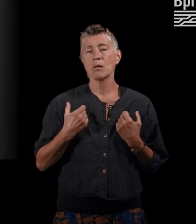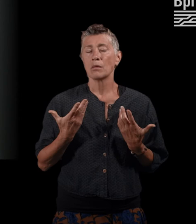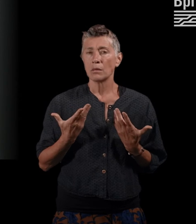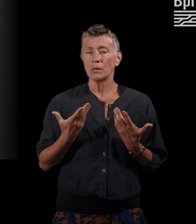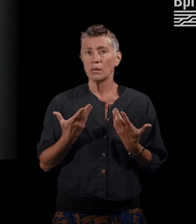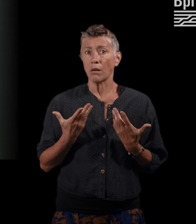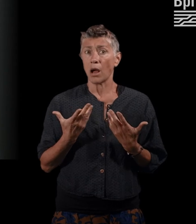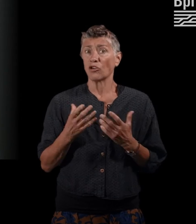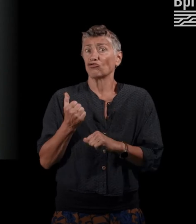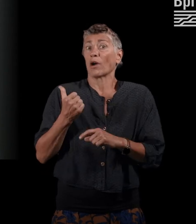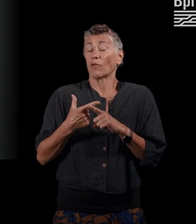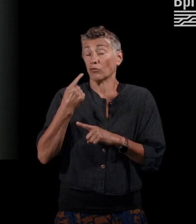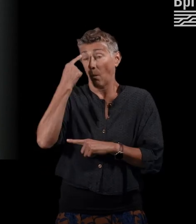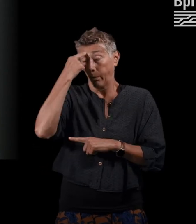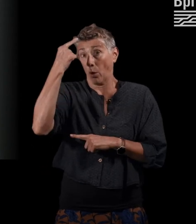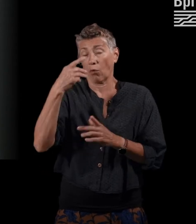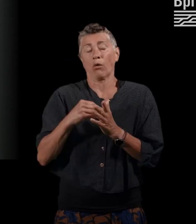et que je ressens chaque fois que j'y pense.